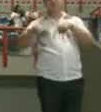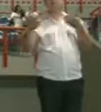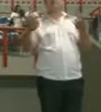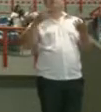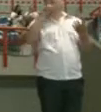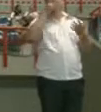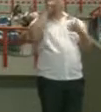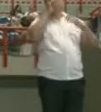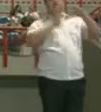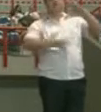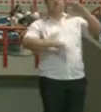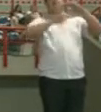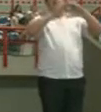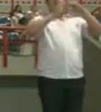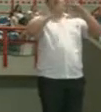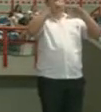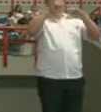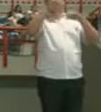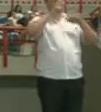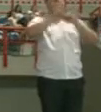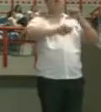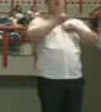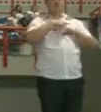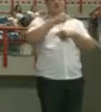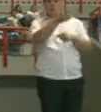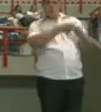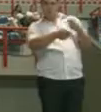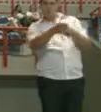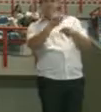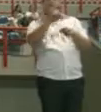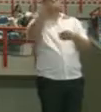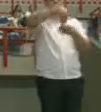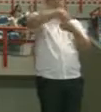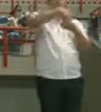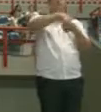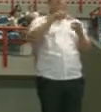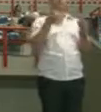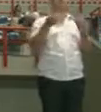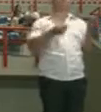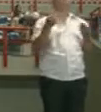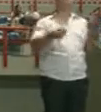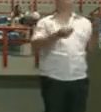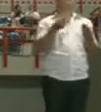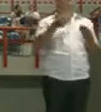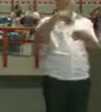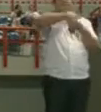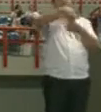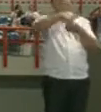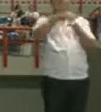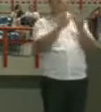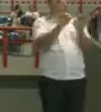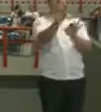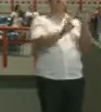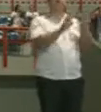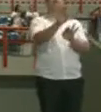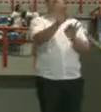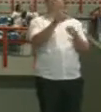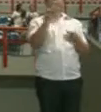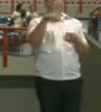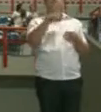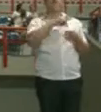eles lá em cima mais querem: o controle do voto. E como é que é feito esse controle de voto? Voto